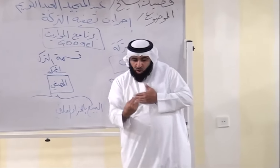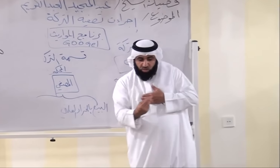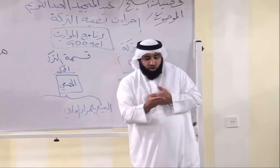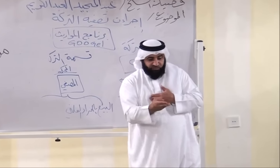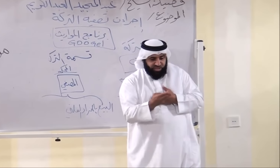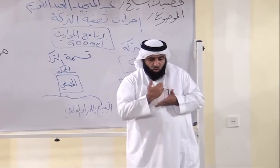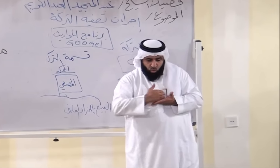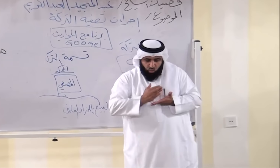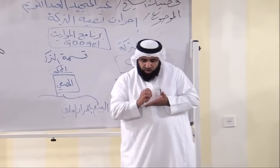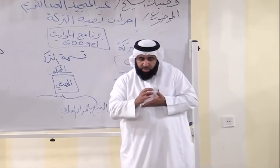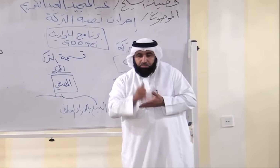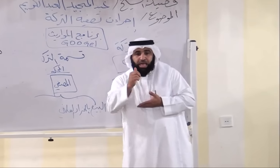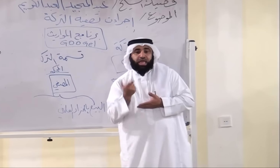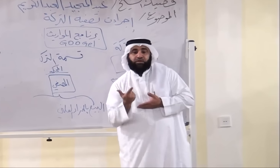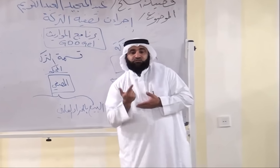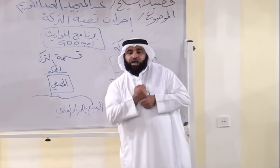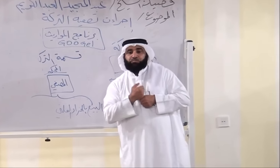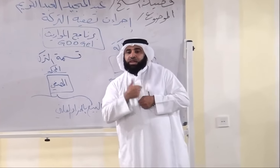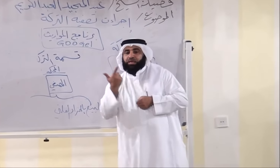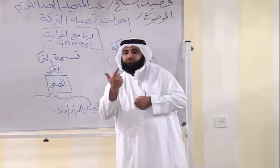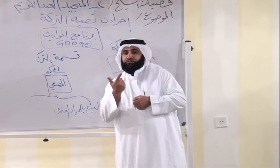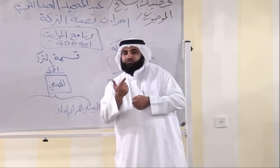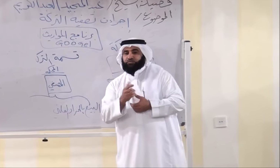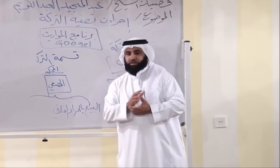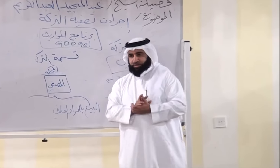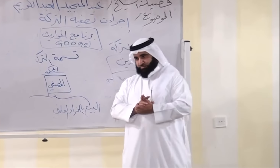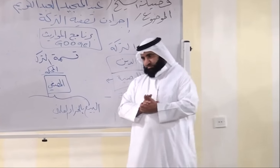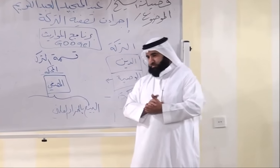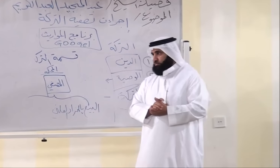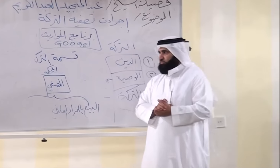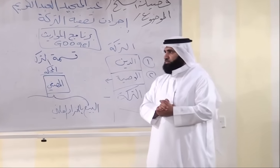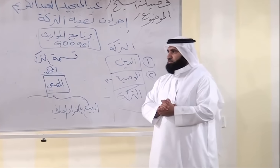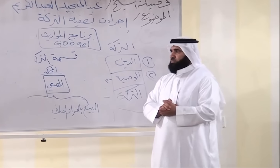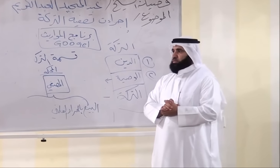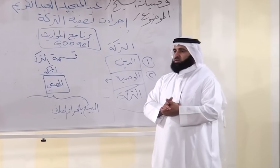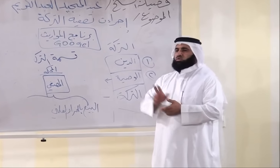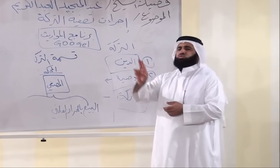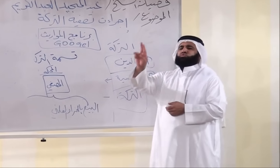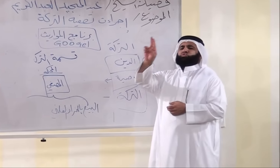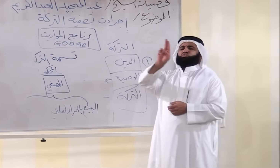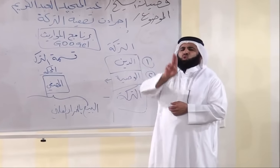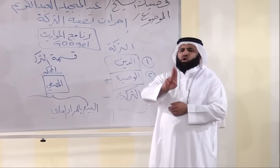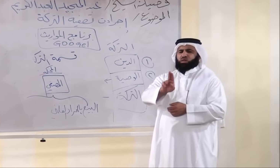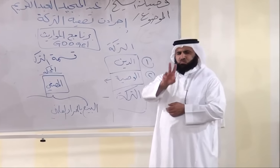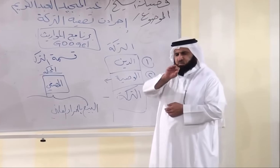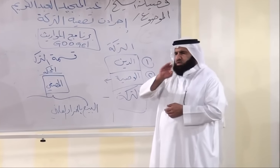يعني السؤال اللي المفروض يسأل يقول لي